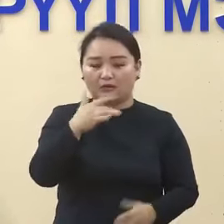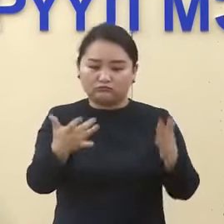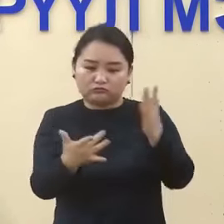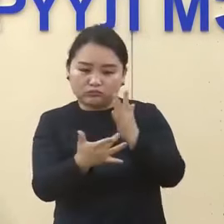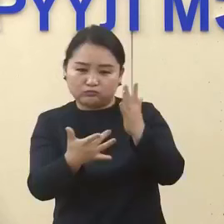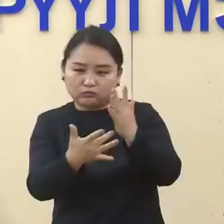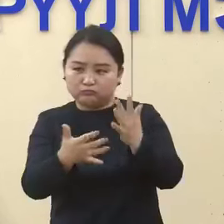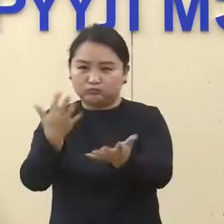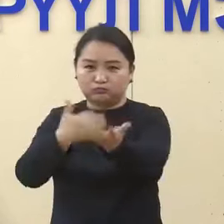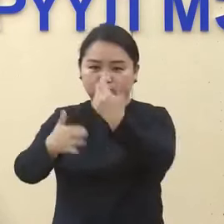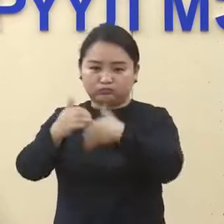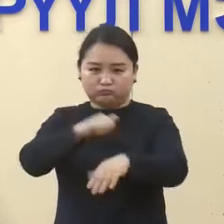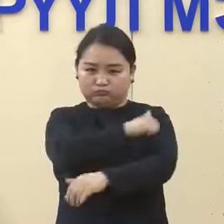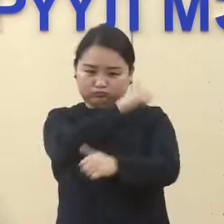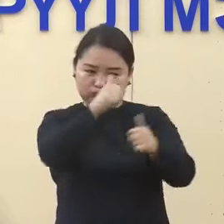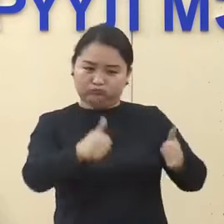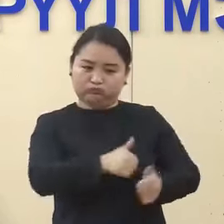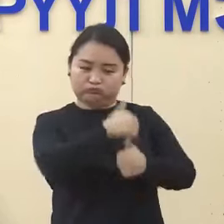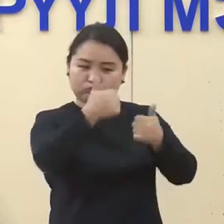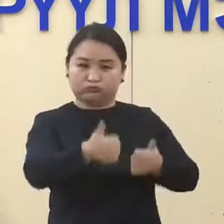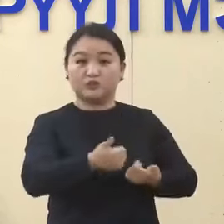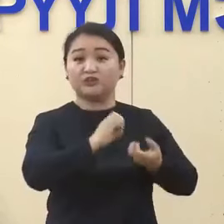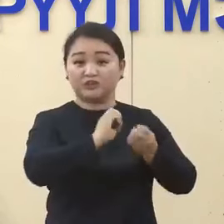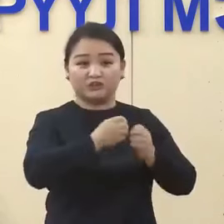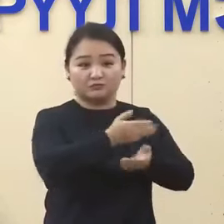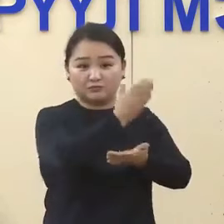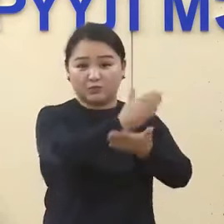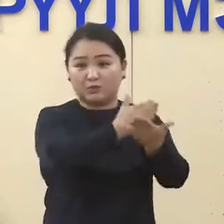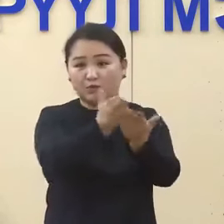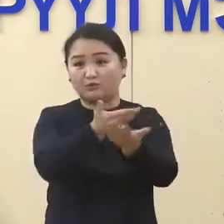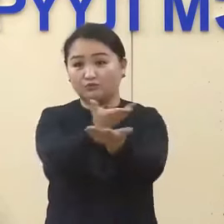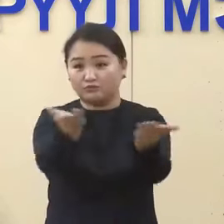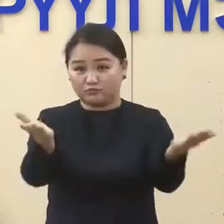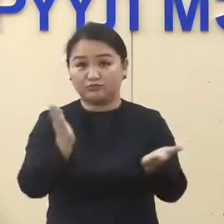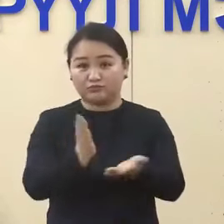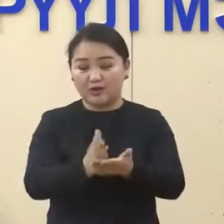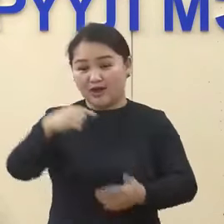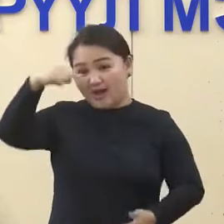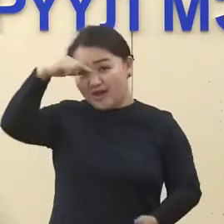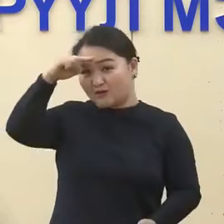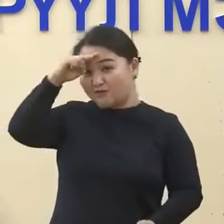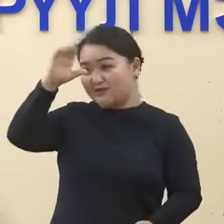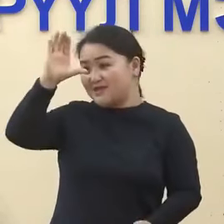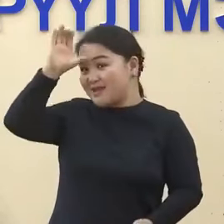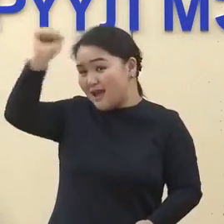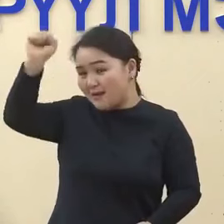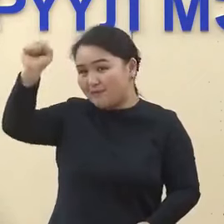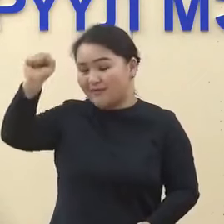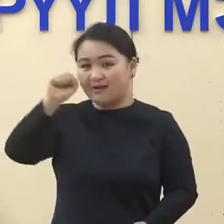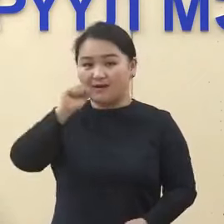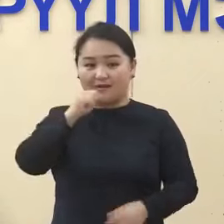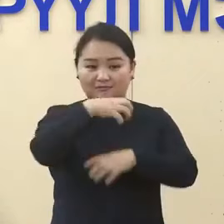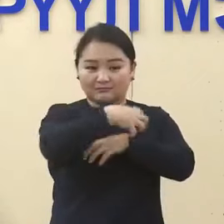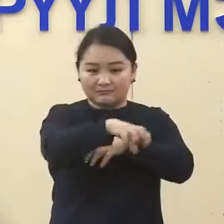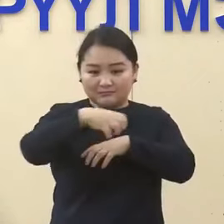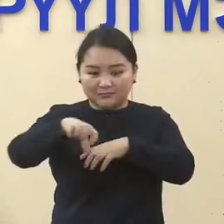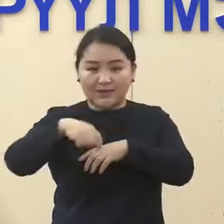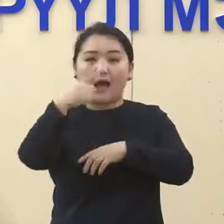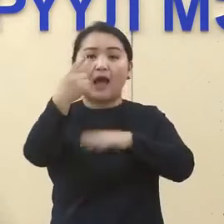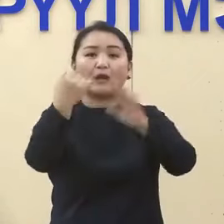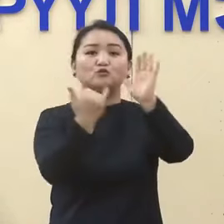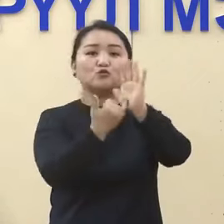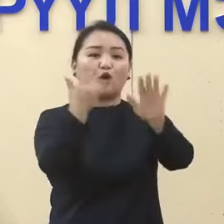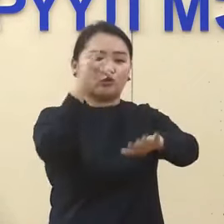хийсэн. За нэгдүгээрт нь бид нар одоо эрүүл мэндийн яамны харьяа 16 төвдөө шаардлагатай тоногт